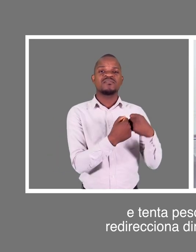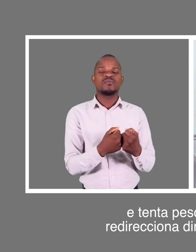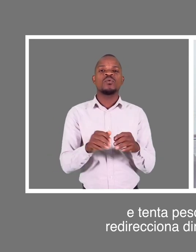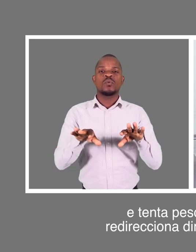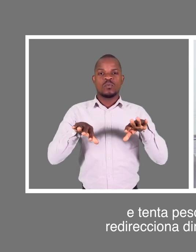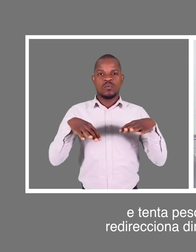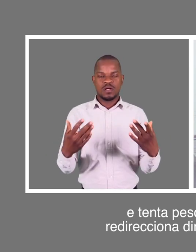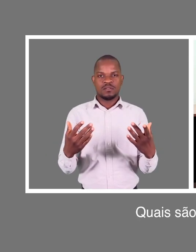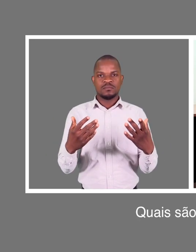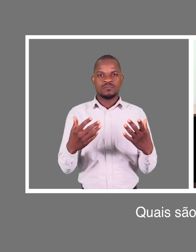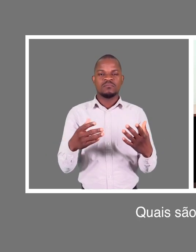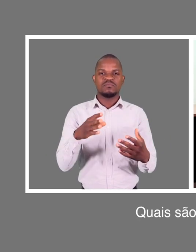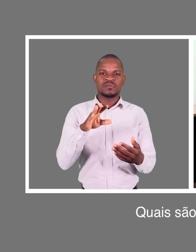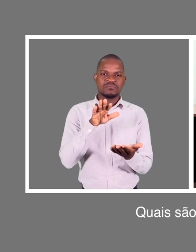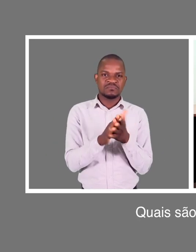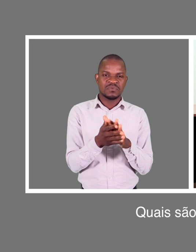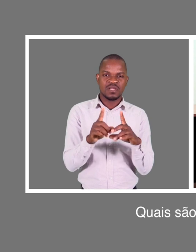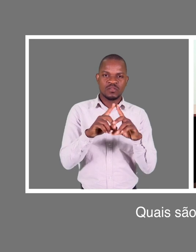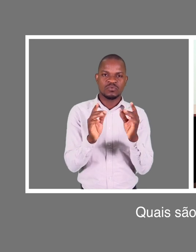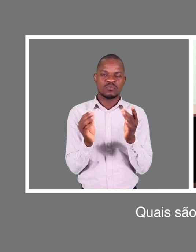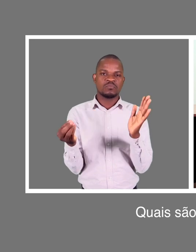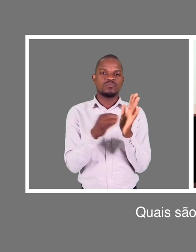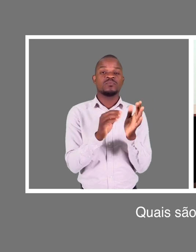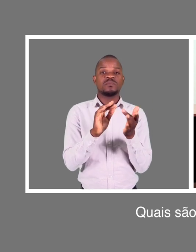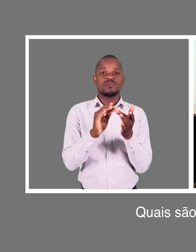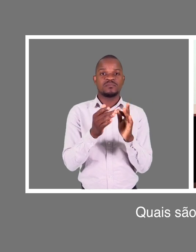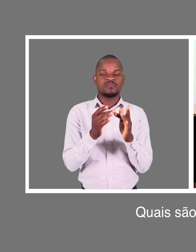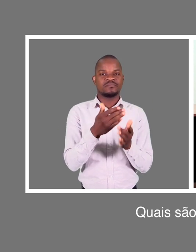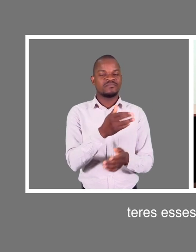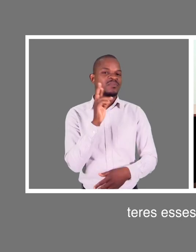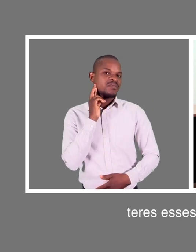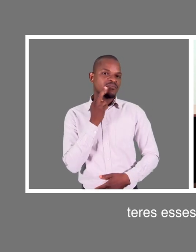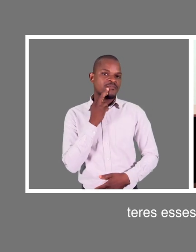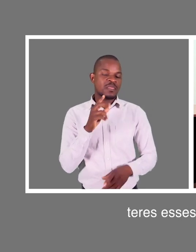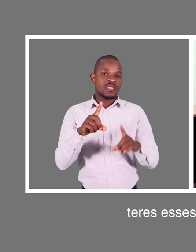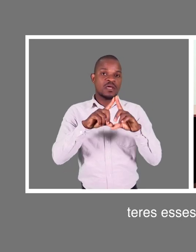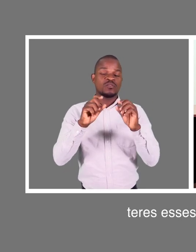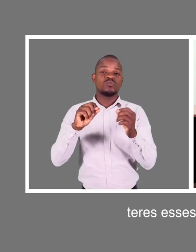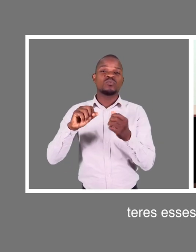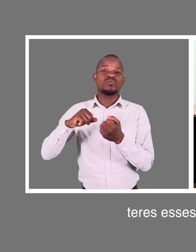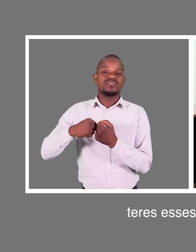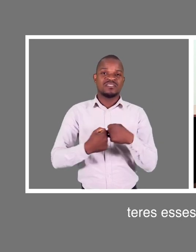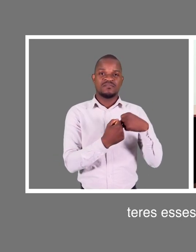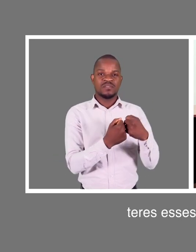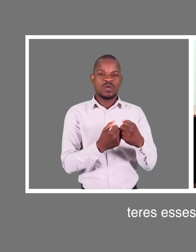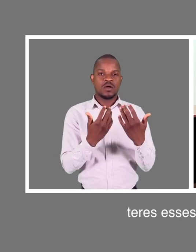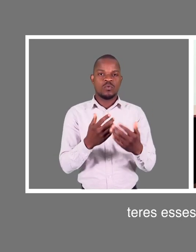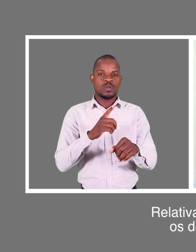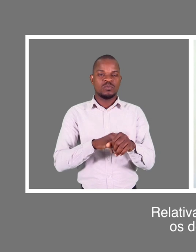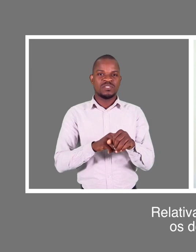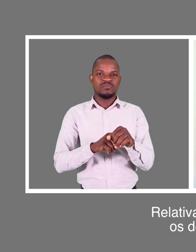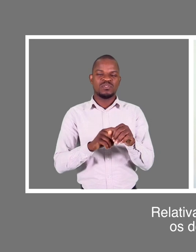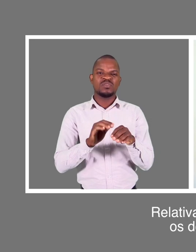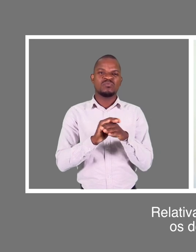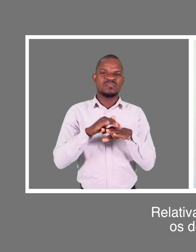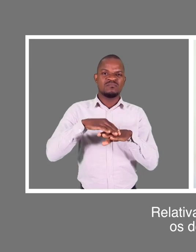diretamente à empresa. Quais são os desafios da era digital, ter esses todos os serviços na internet?